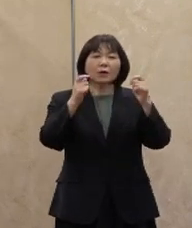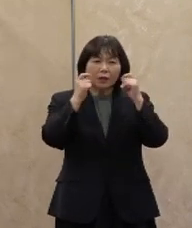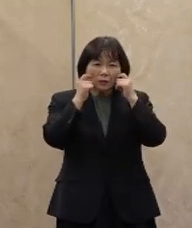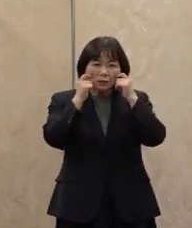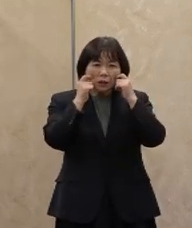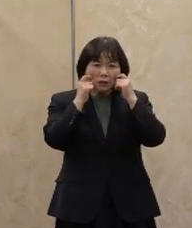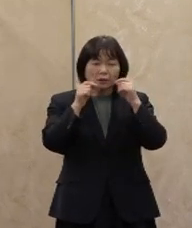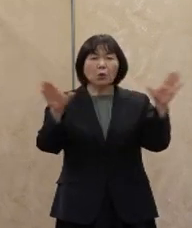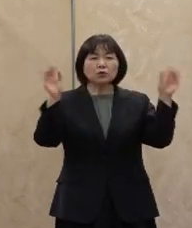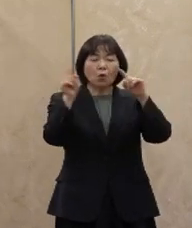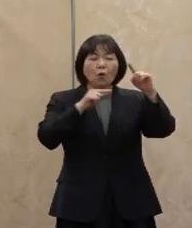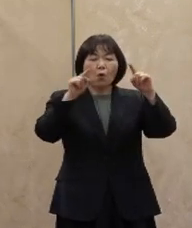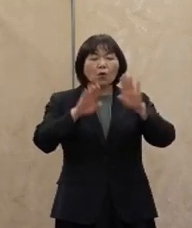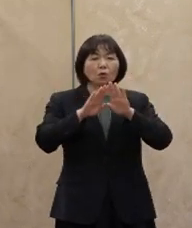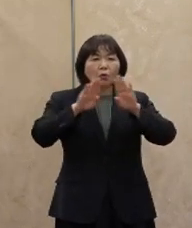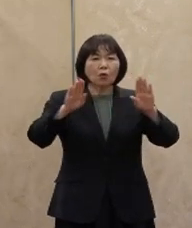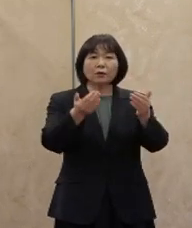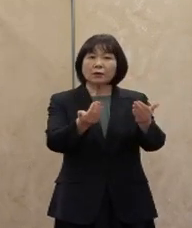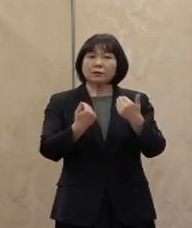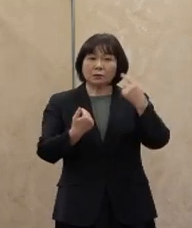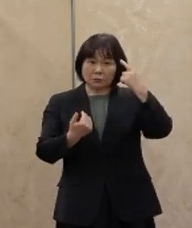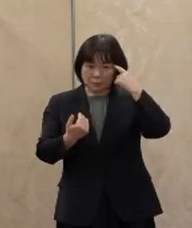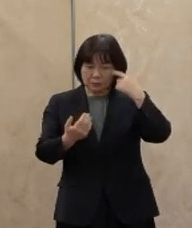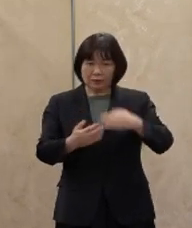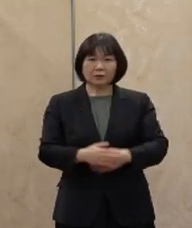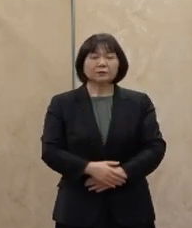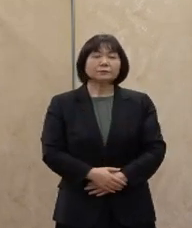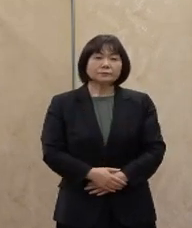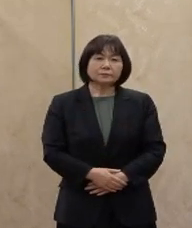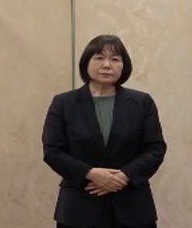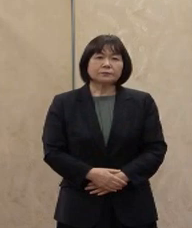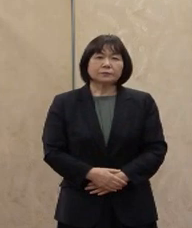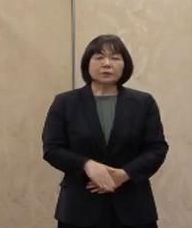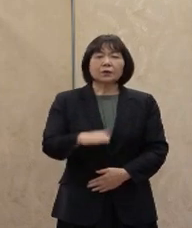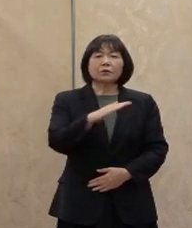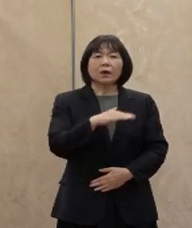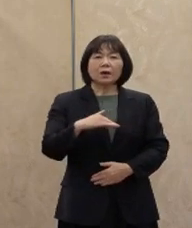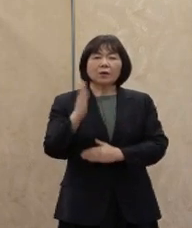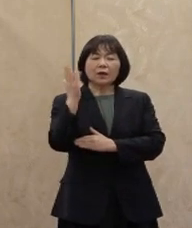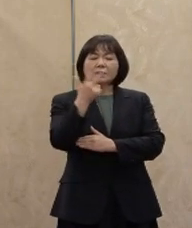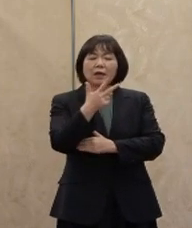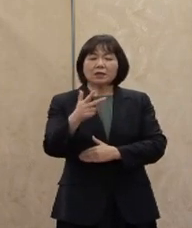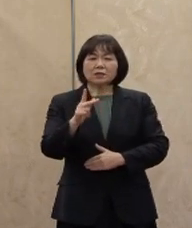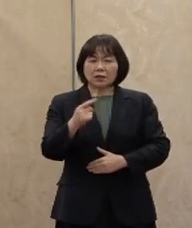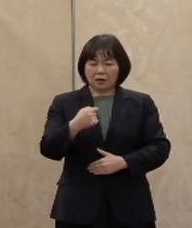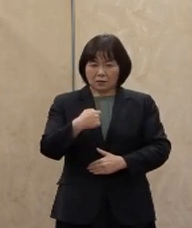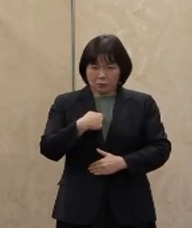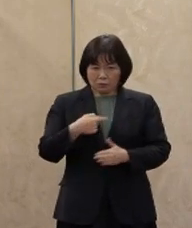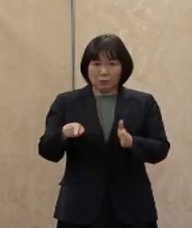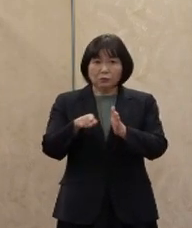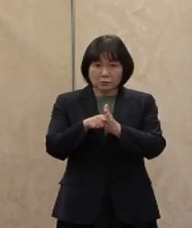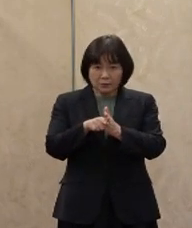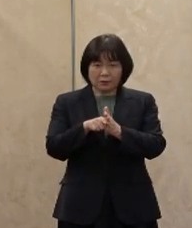つ、とやはり我々政治家、僕も含めた政治家